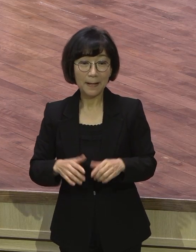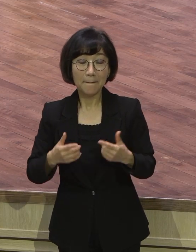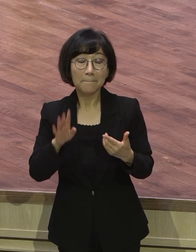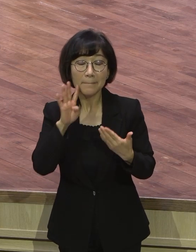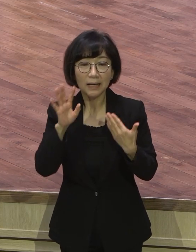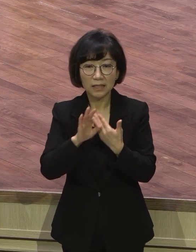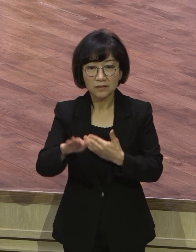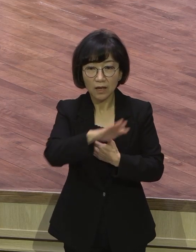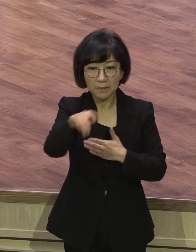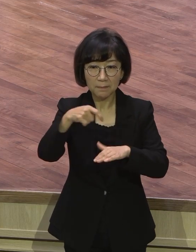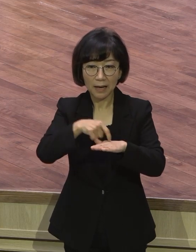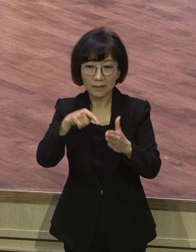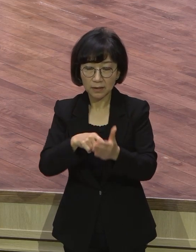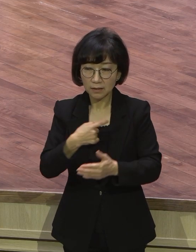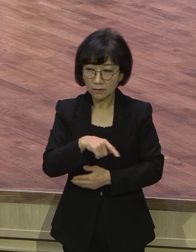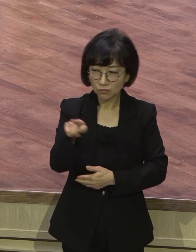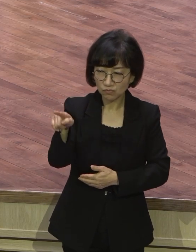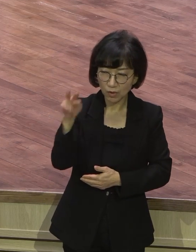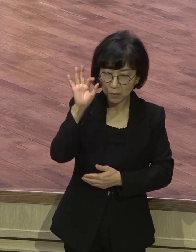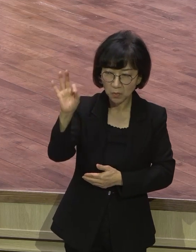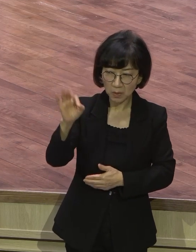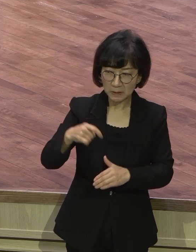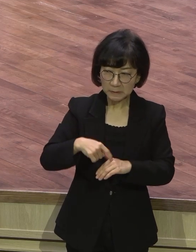얘기에요. 해결 안됐다는 얘기에요.